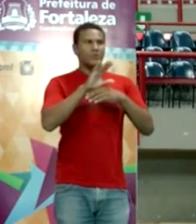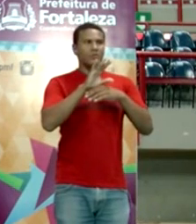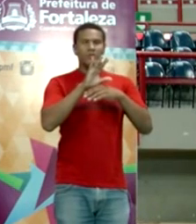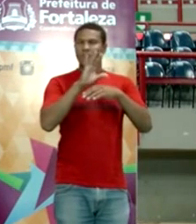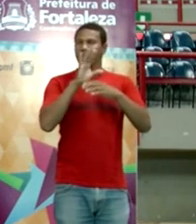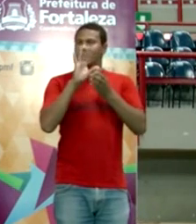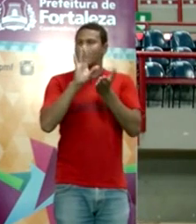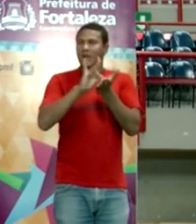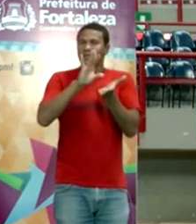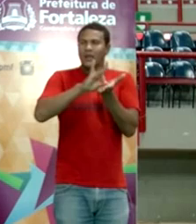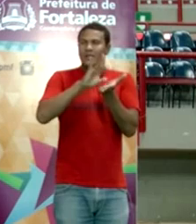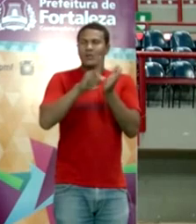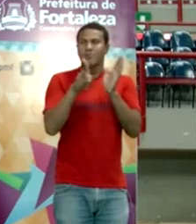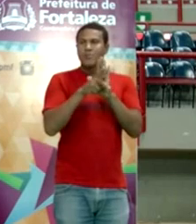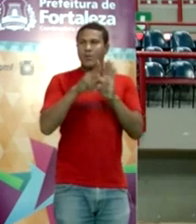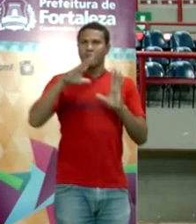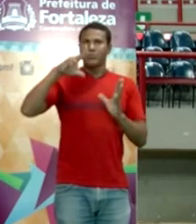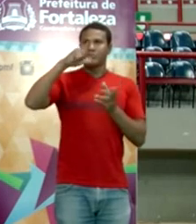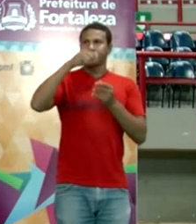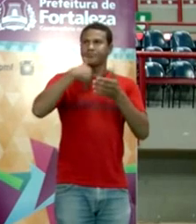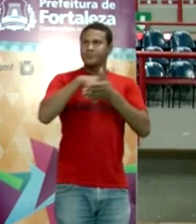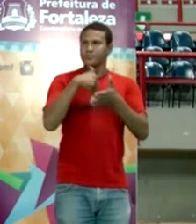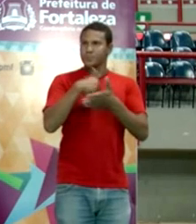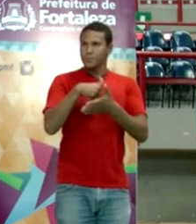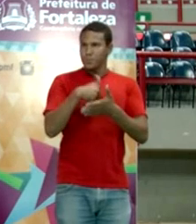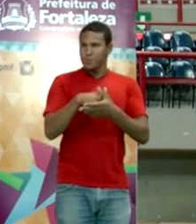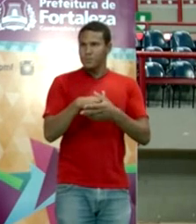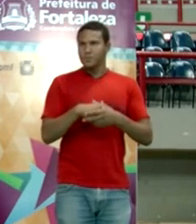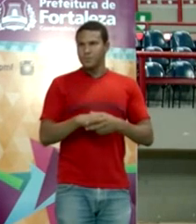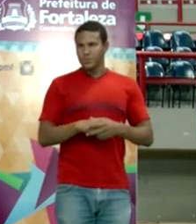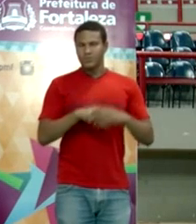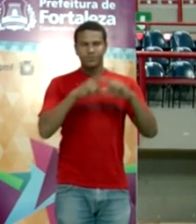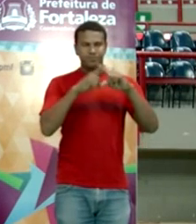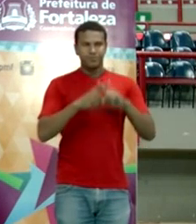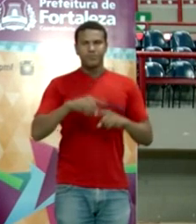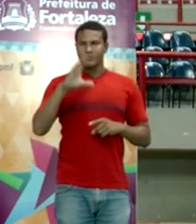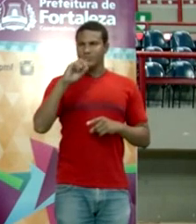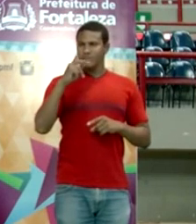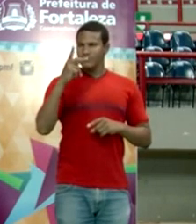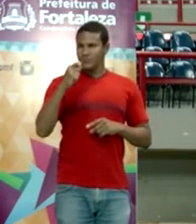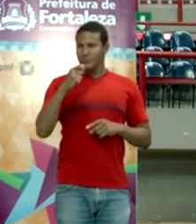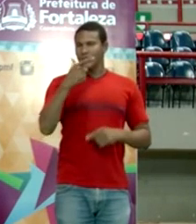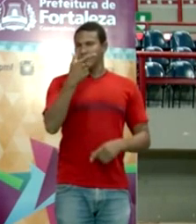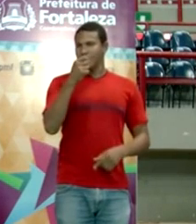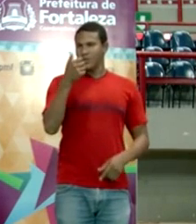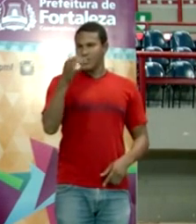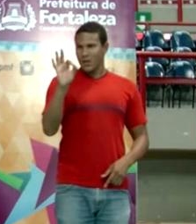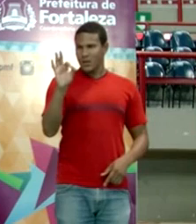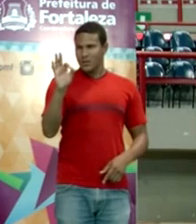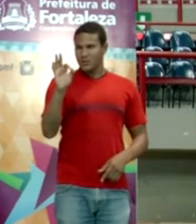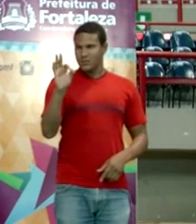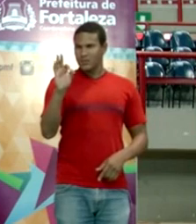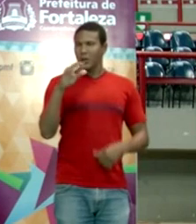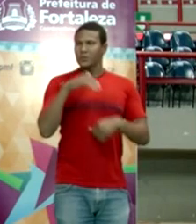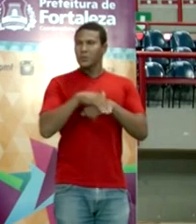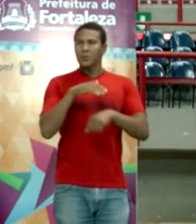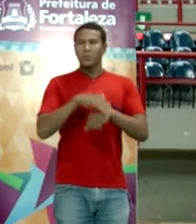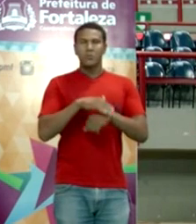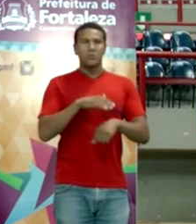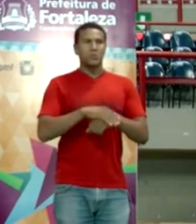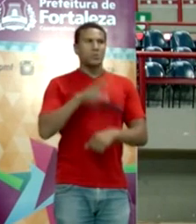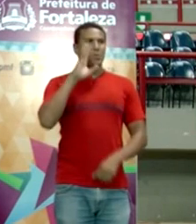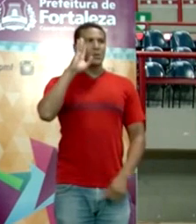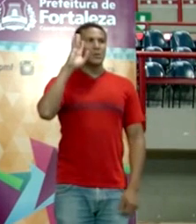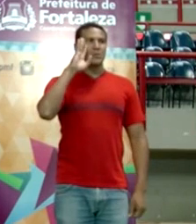5 assaltantes roubaram 135 mil figurinhas do álbum da Copa do Mundo 2010 na noite de quarta-feira,